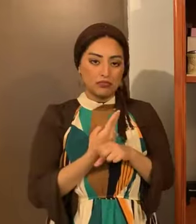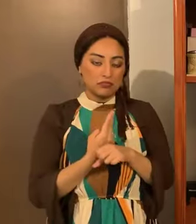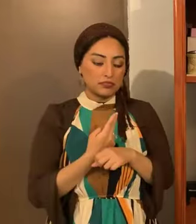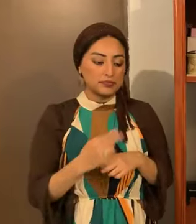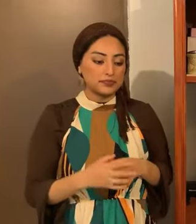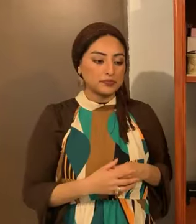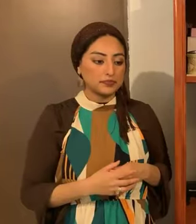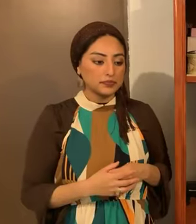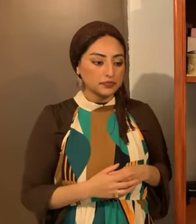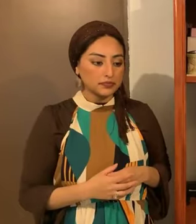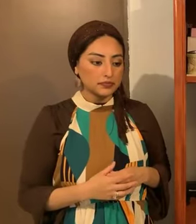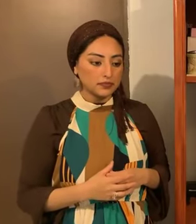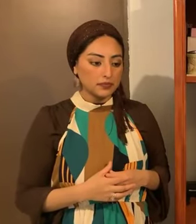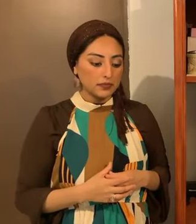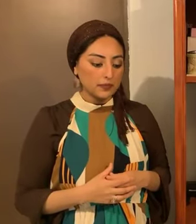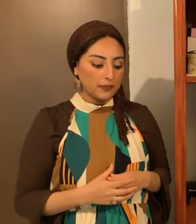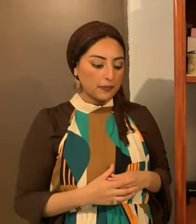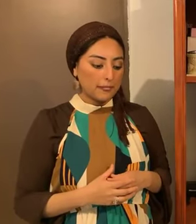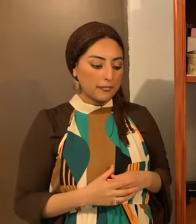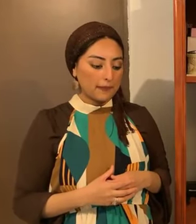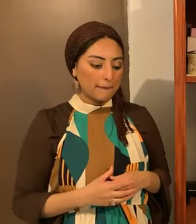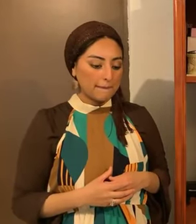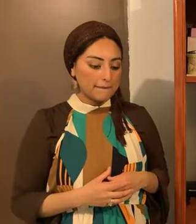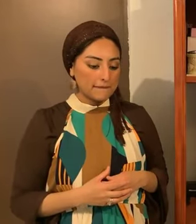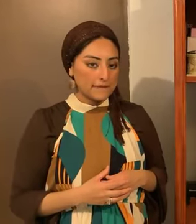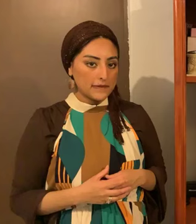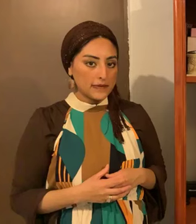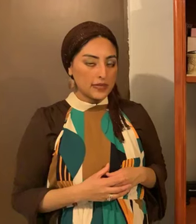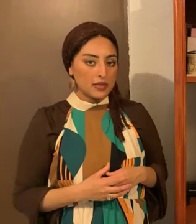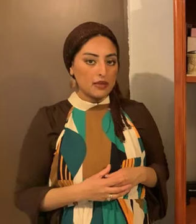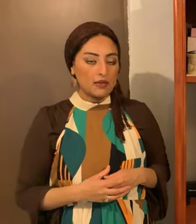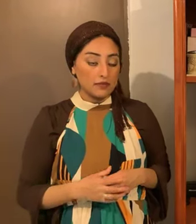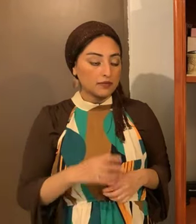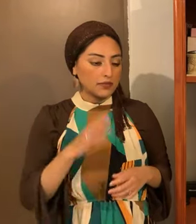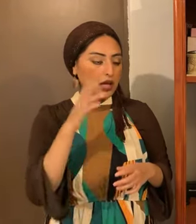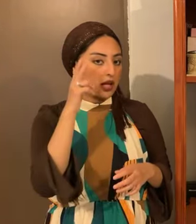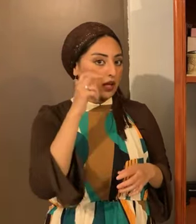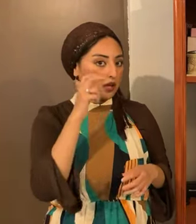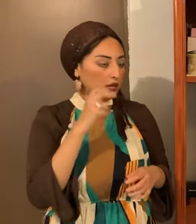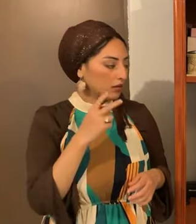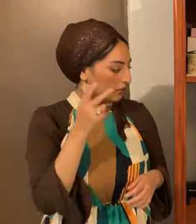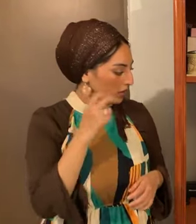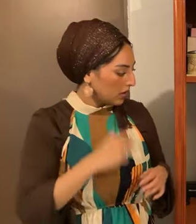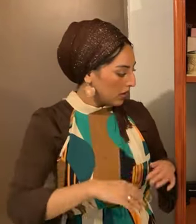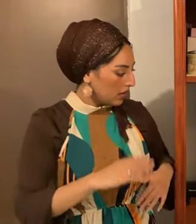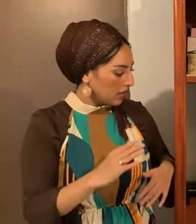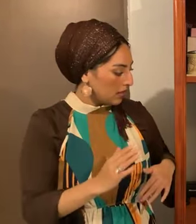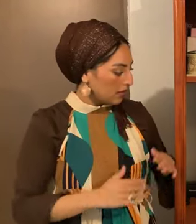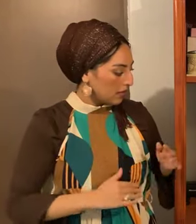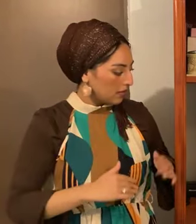supuesto, pero no dudo que pudiera sonar como en aquel tiempo. Miren, escúchenla.